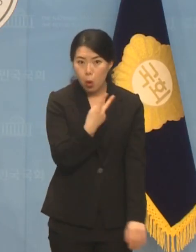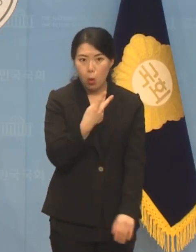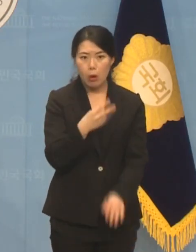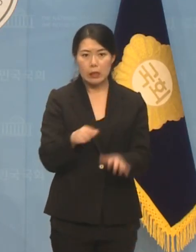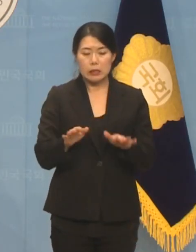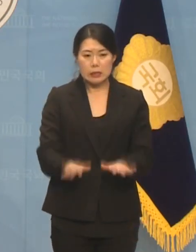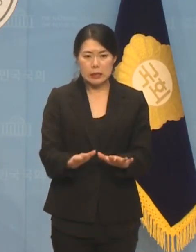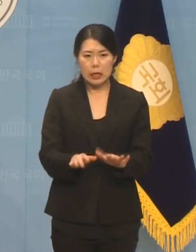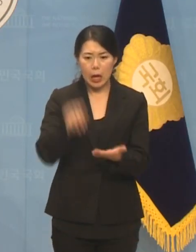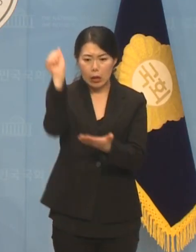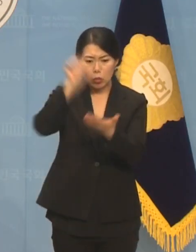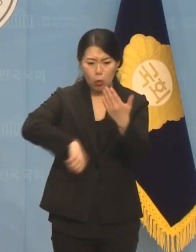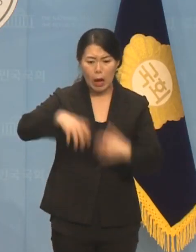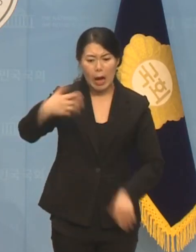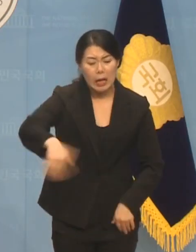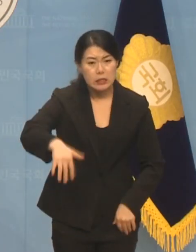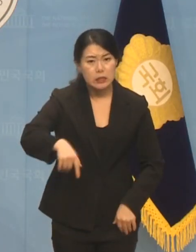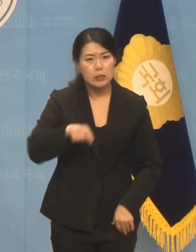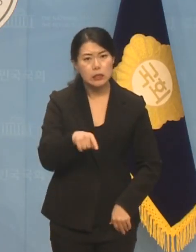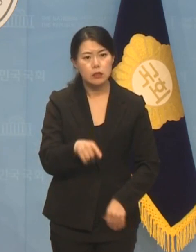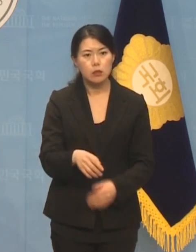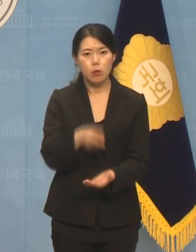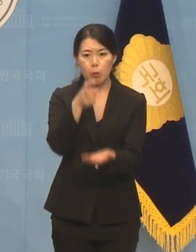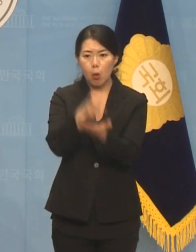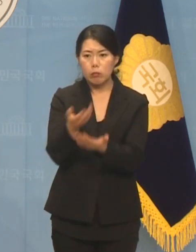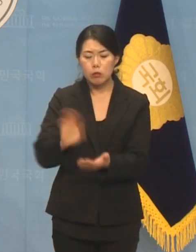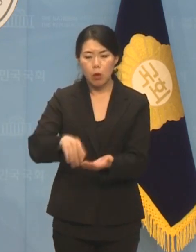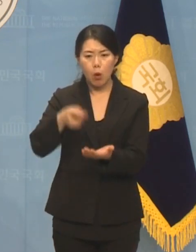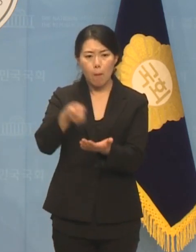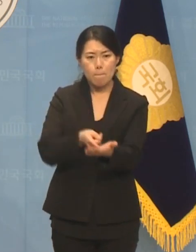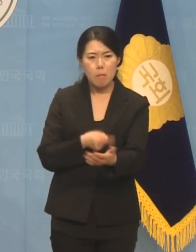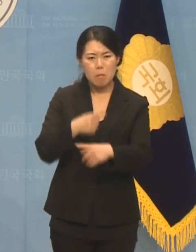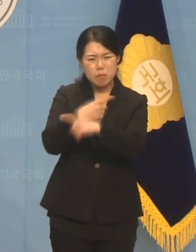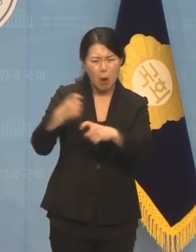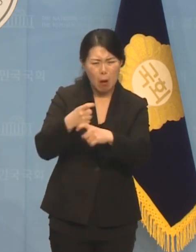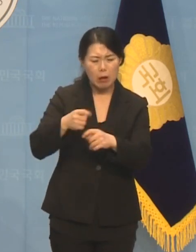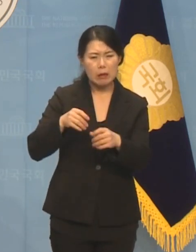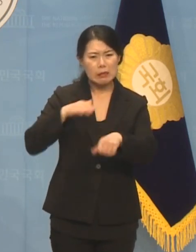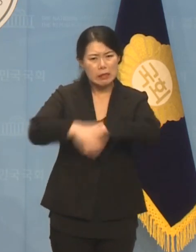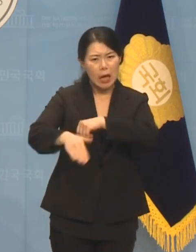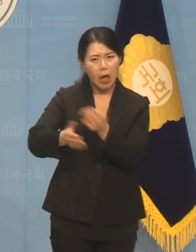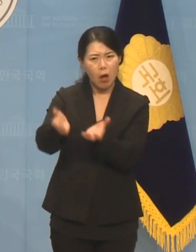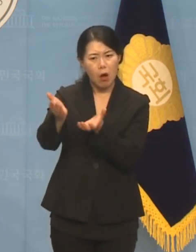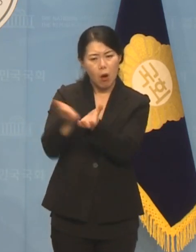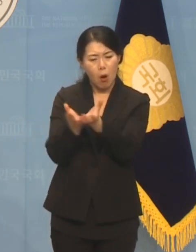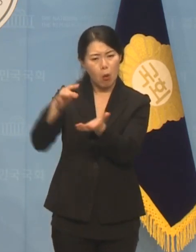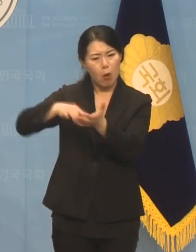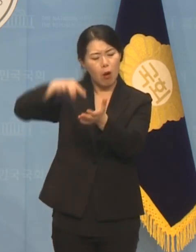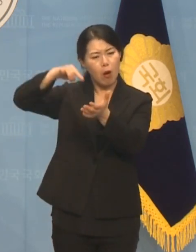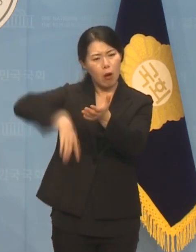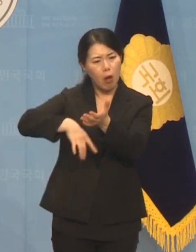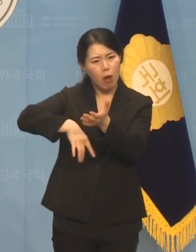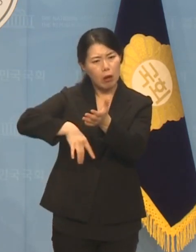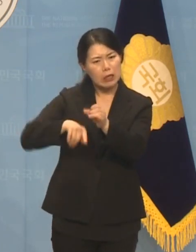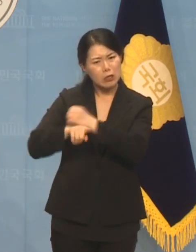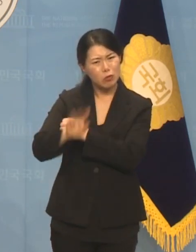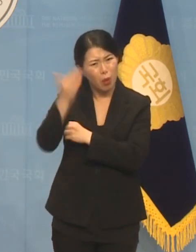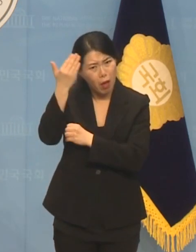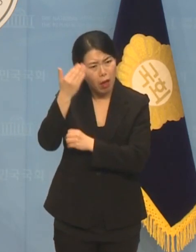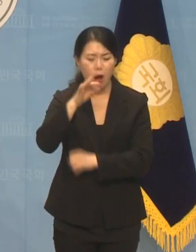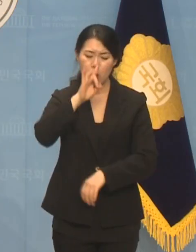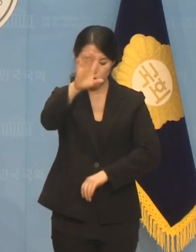아직 통과되지도 않은 법안이 보복성 상호 관세 부과의 명분이 될 수 없다는